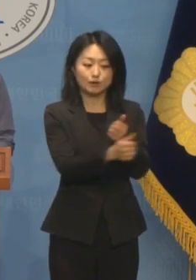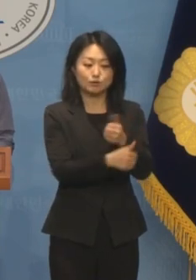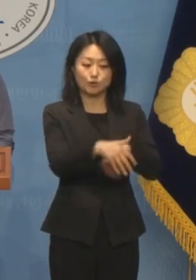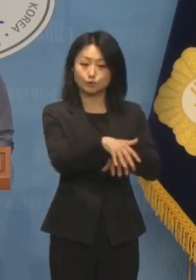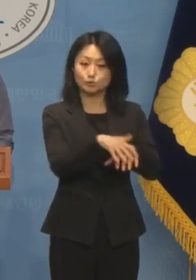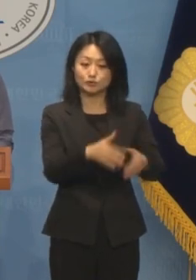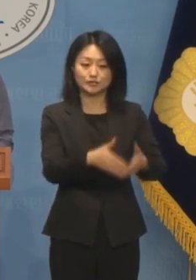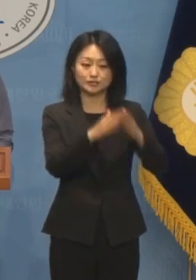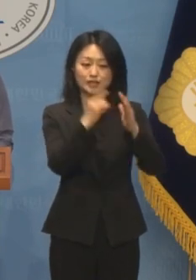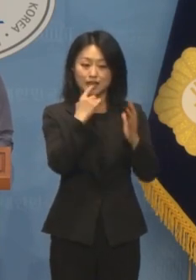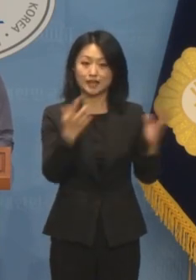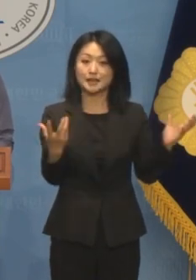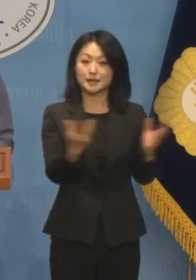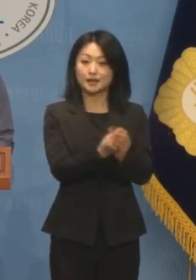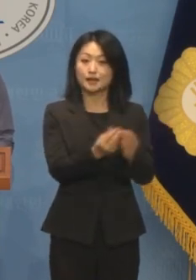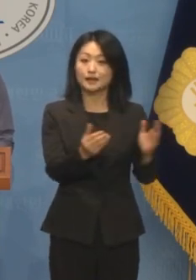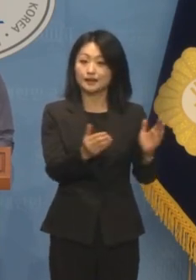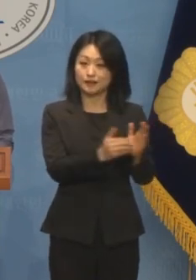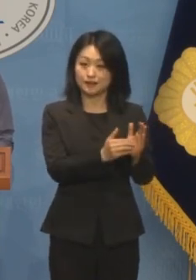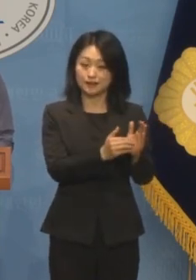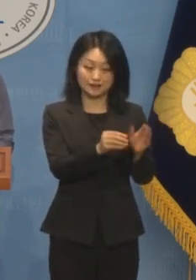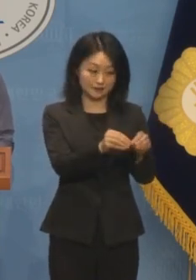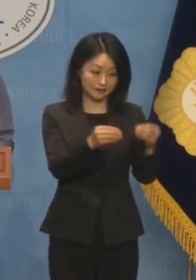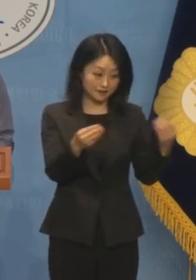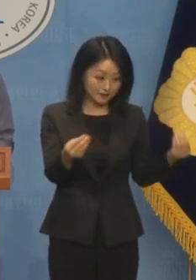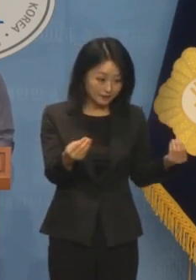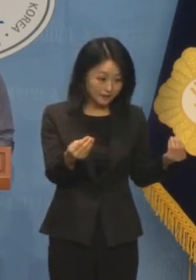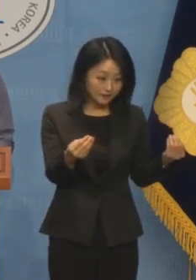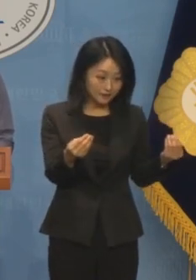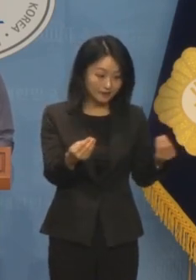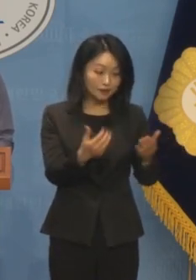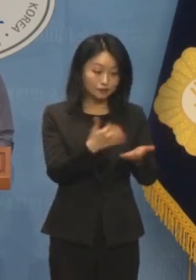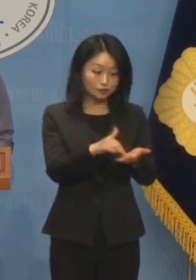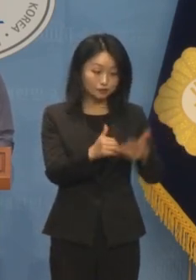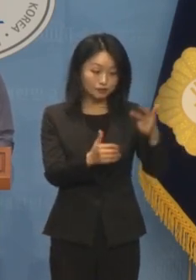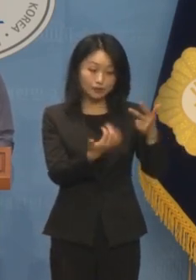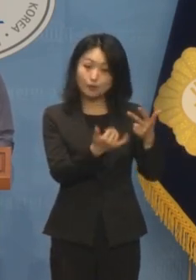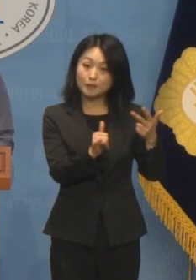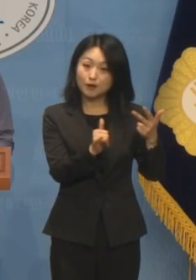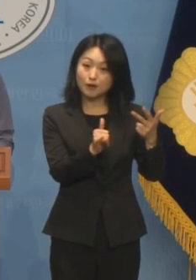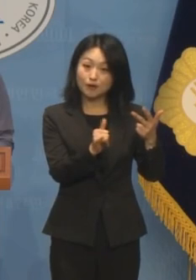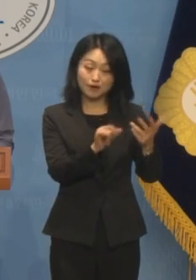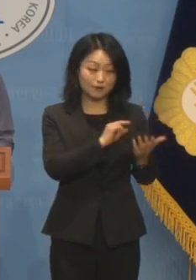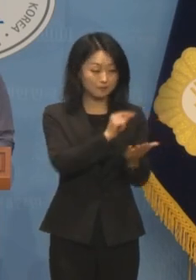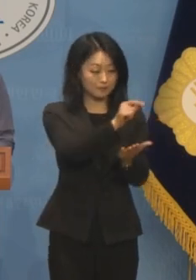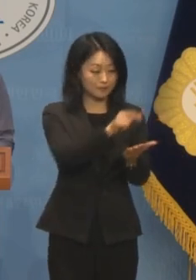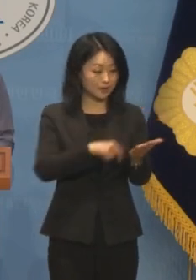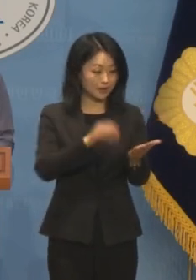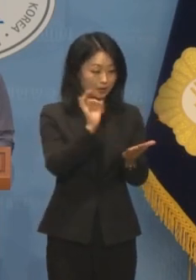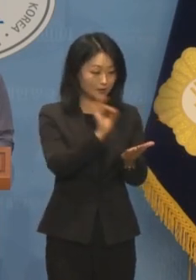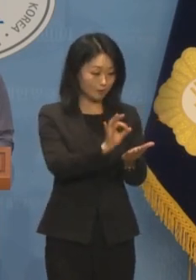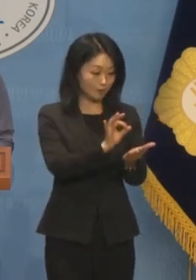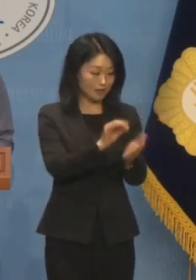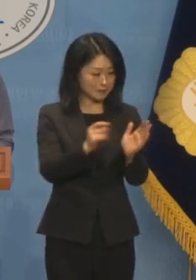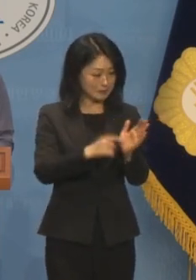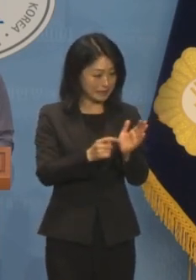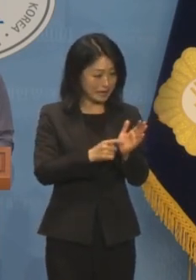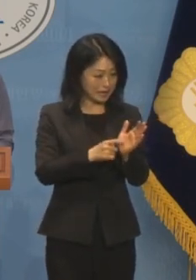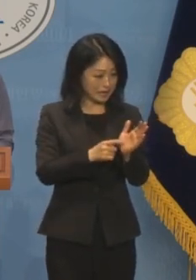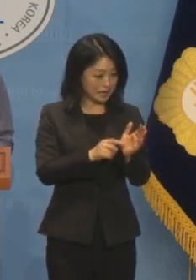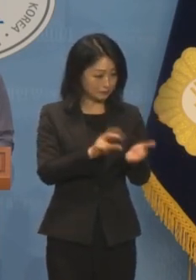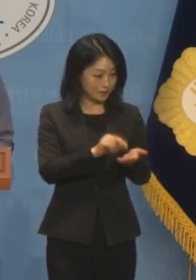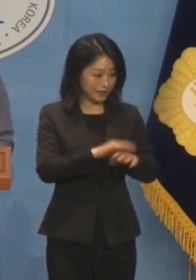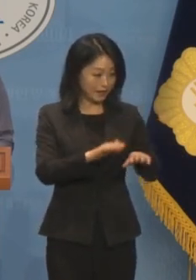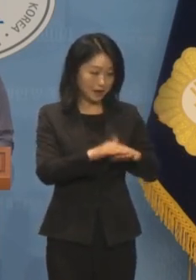구성이 완료되었습니다. 그러나 당연직을 포함한 7명 비대위원회 면면을 보면 과연 비상대책을 강구할